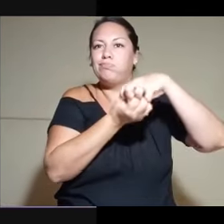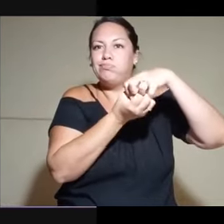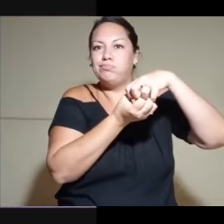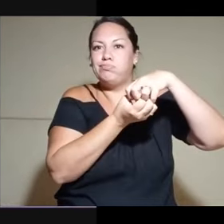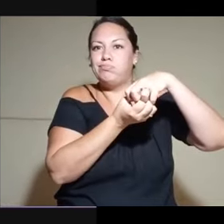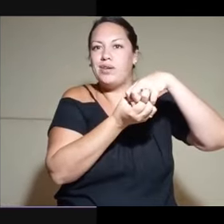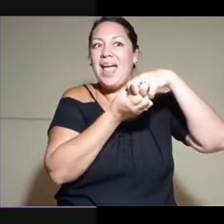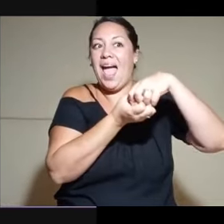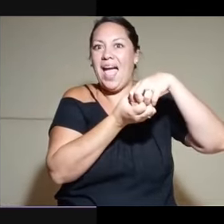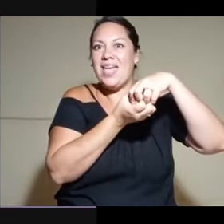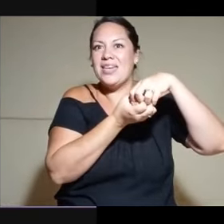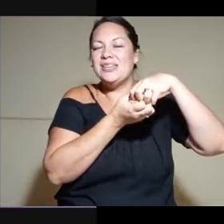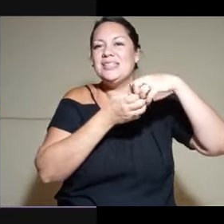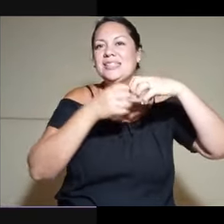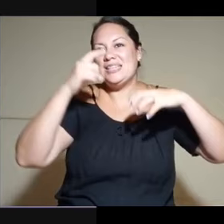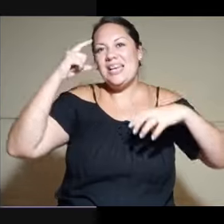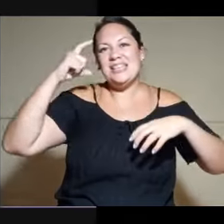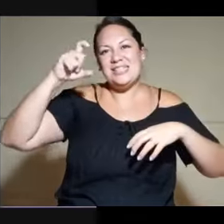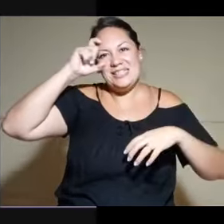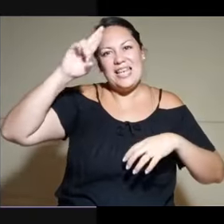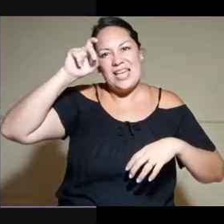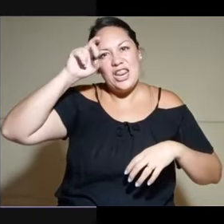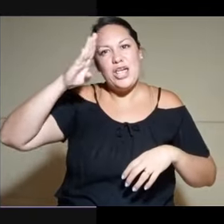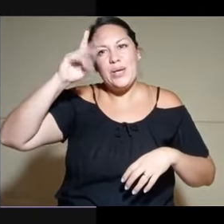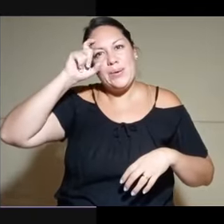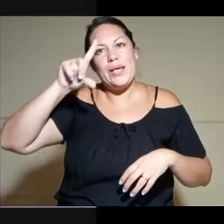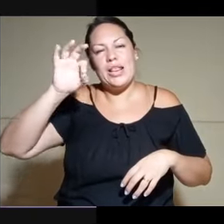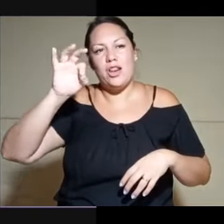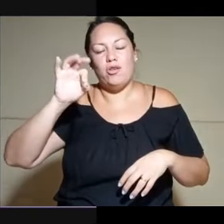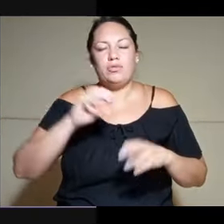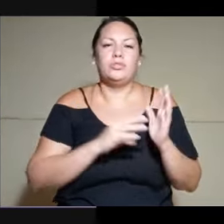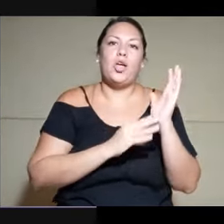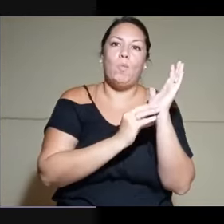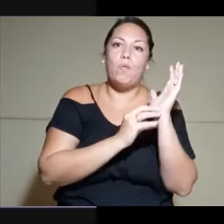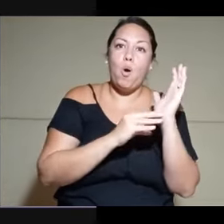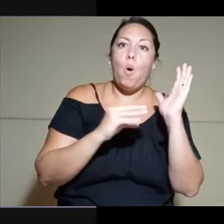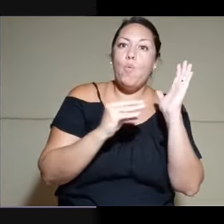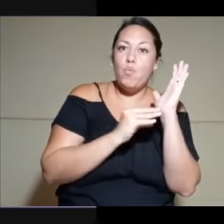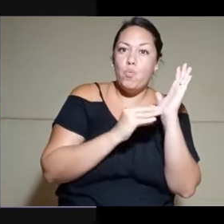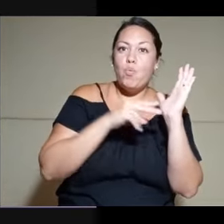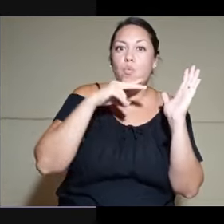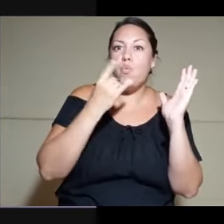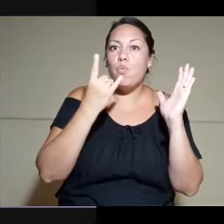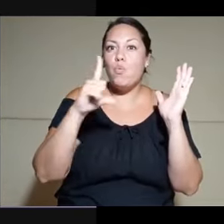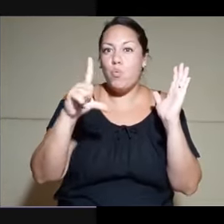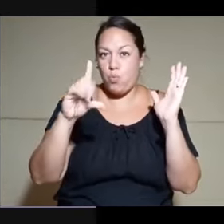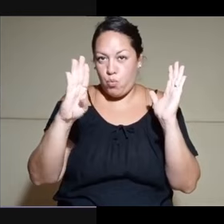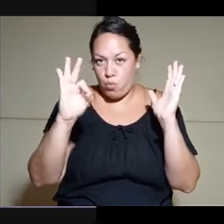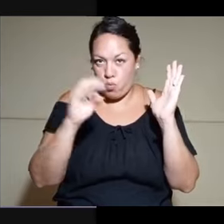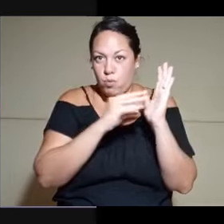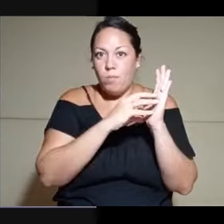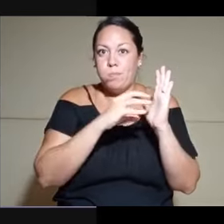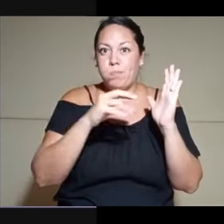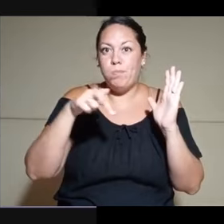estructuras. El cerebelo va agarrado acá a la protuberancia. Entonces, bulbo, protuberancia Y a otras estructuras, pero ahí es donde va agarrado el cerebelo. ¿Sí?